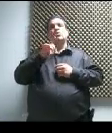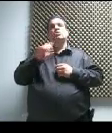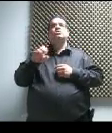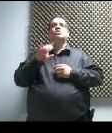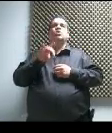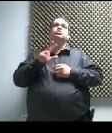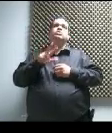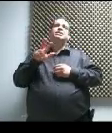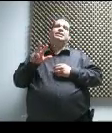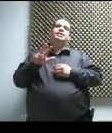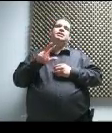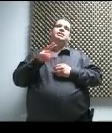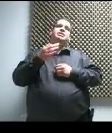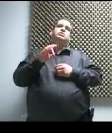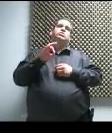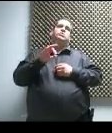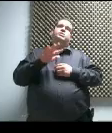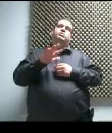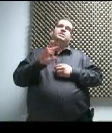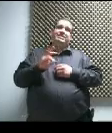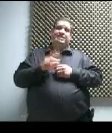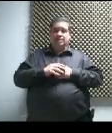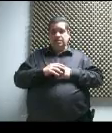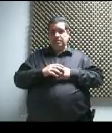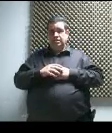-833-1957.